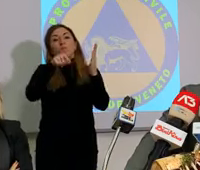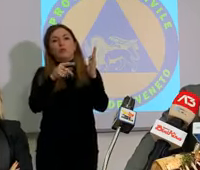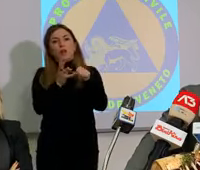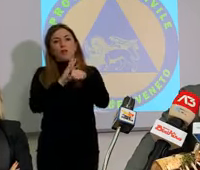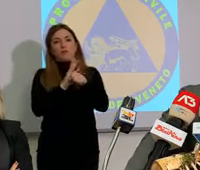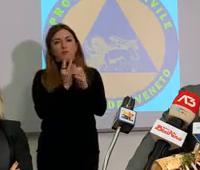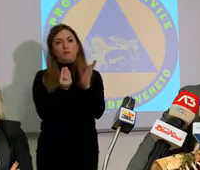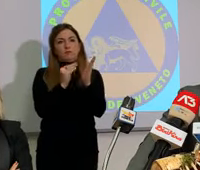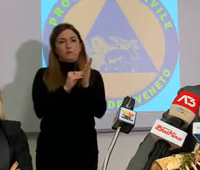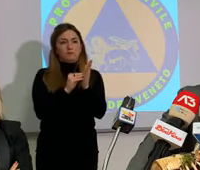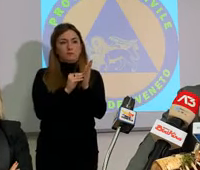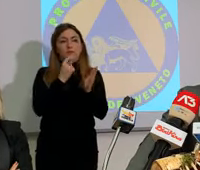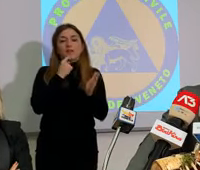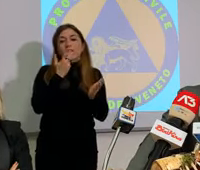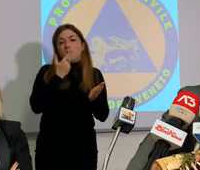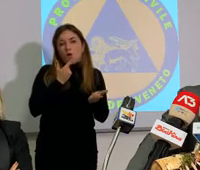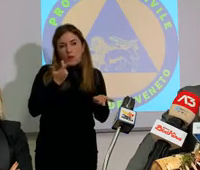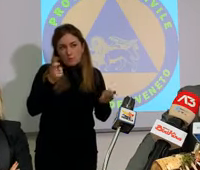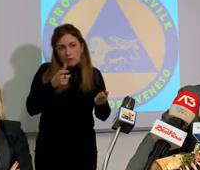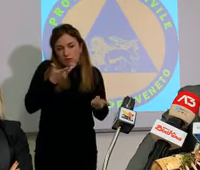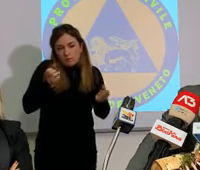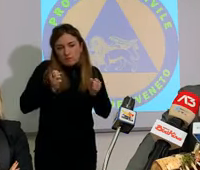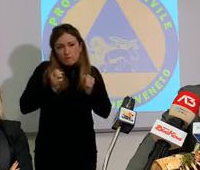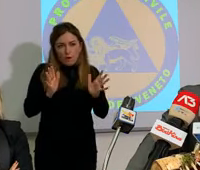lo farà perché volontario ricordiamo